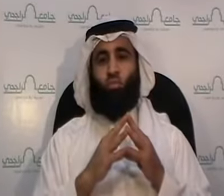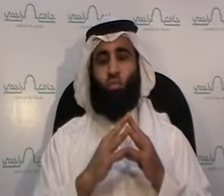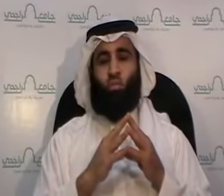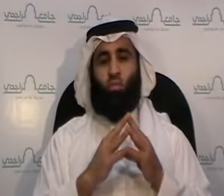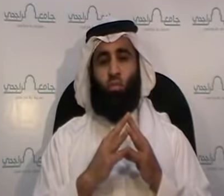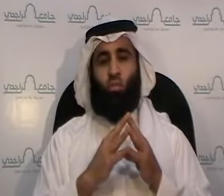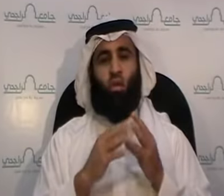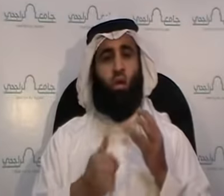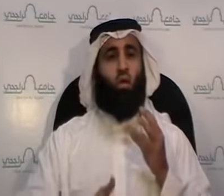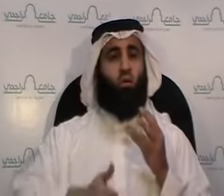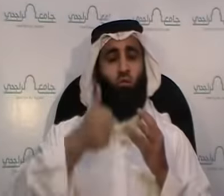وصفيه وخليله